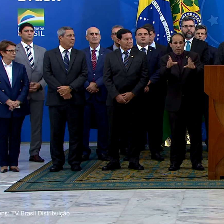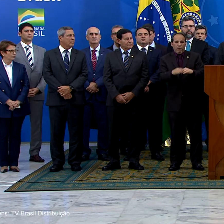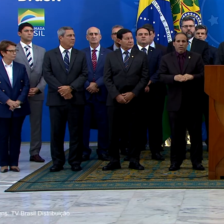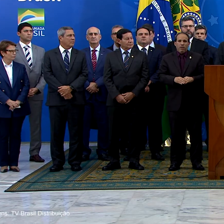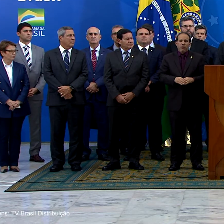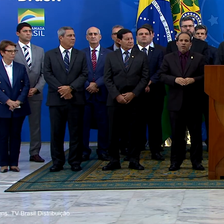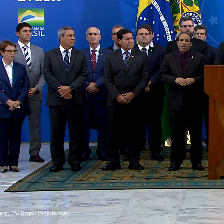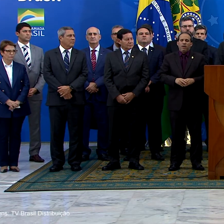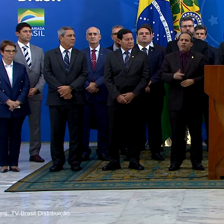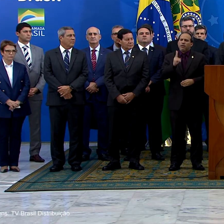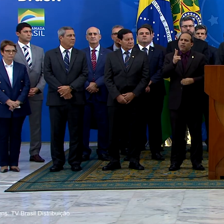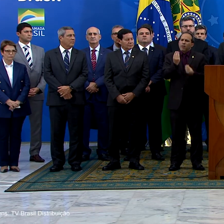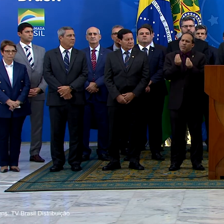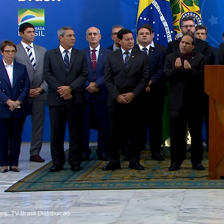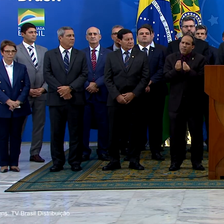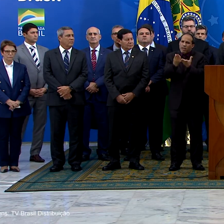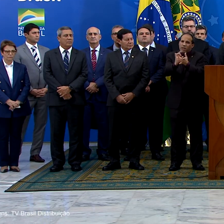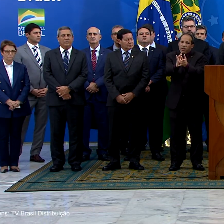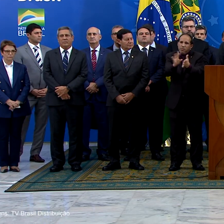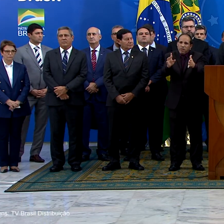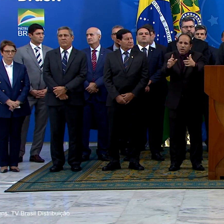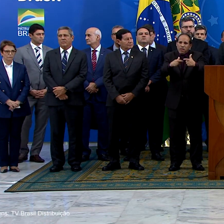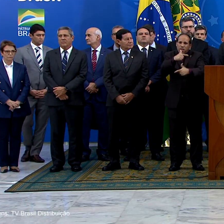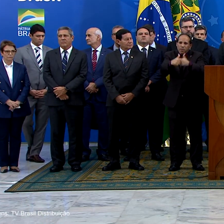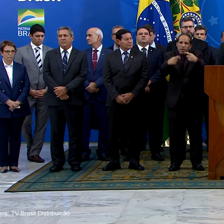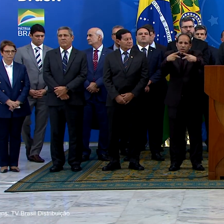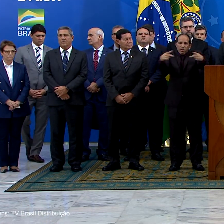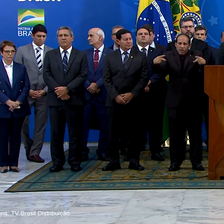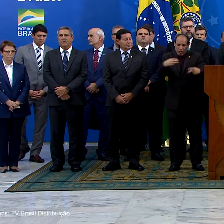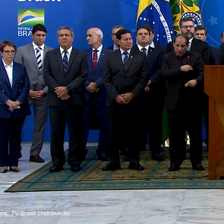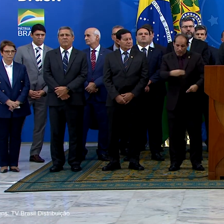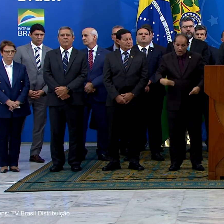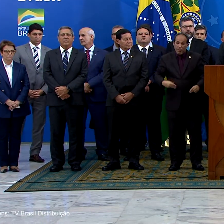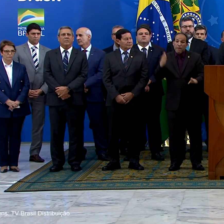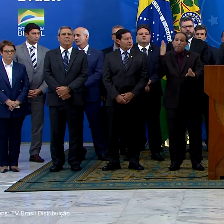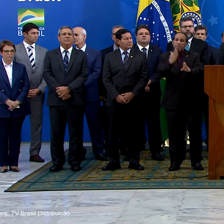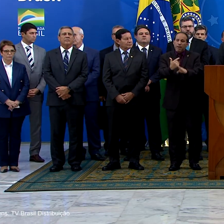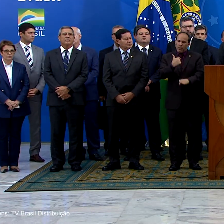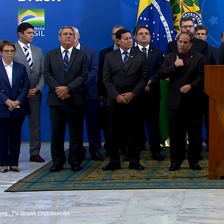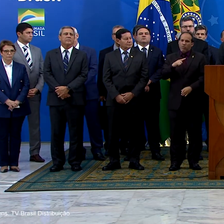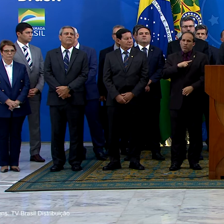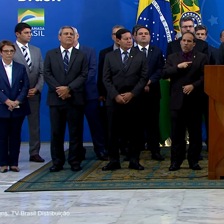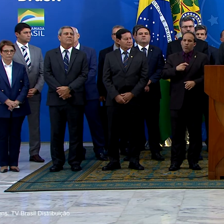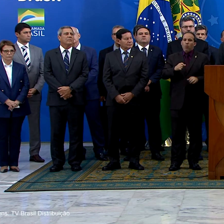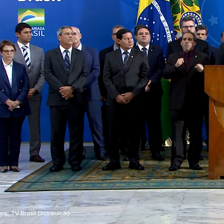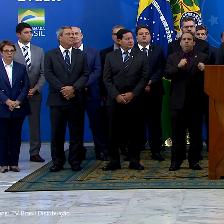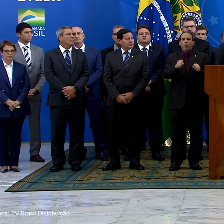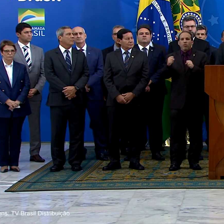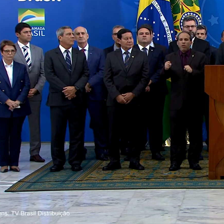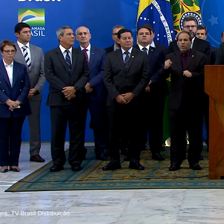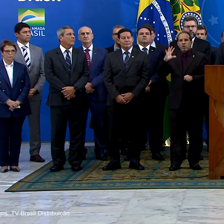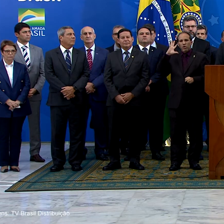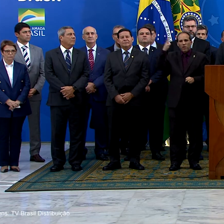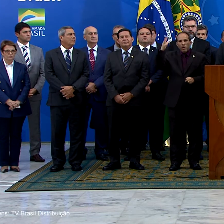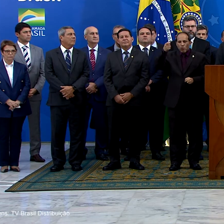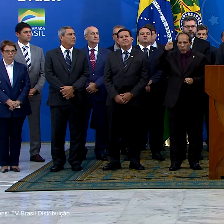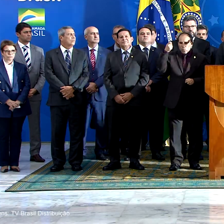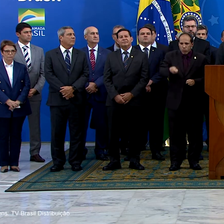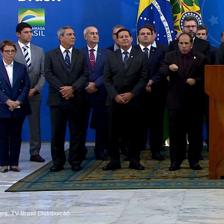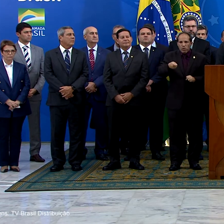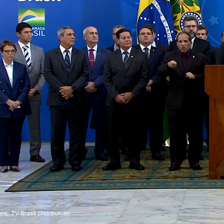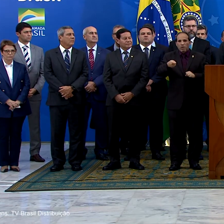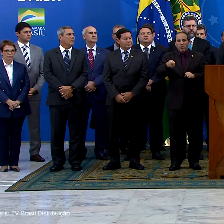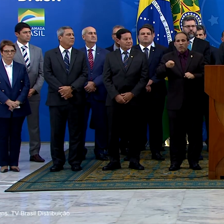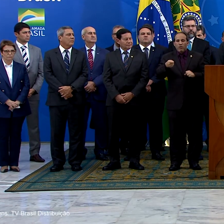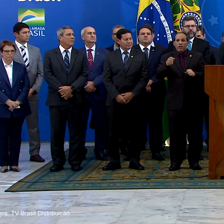e sempre da empresa a liberdade os meus minutos sem abrir mão do meu poder de vento e da minha autoridade como presidente